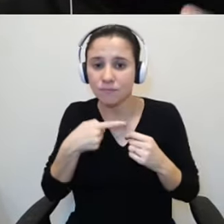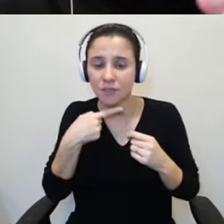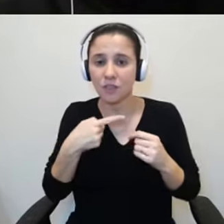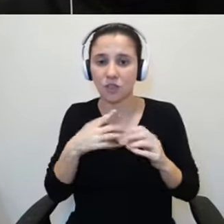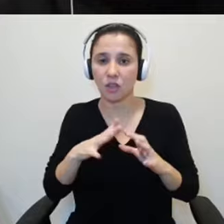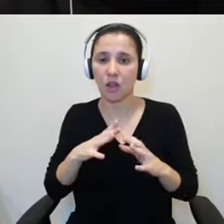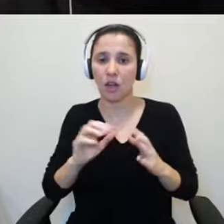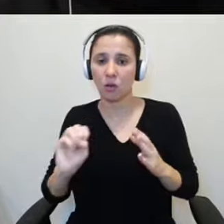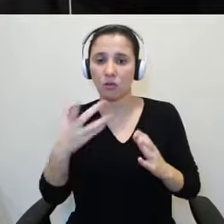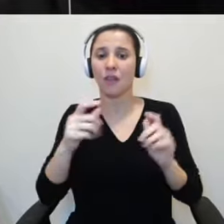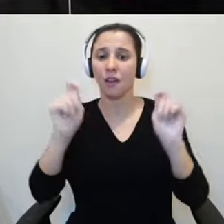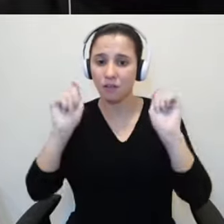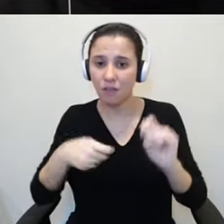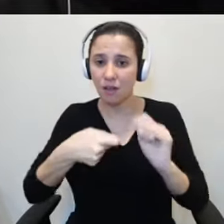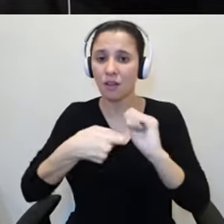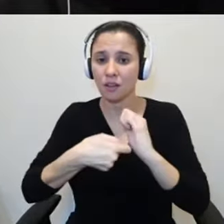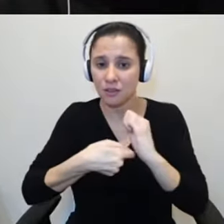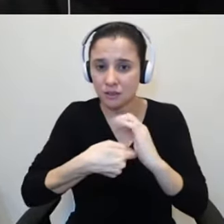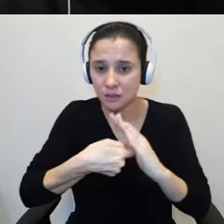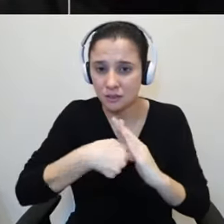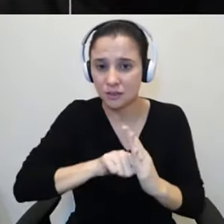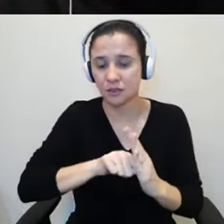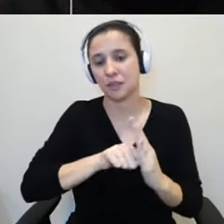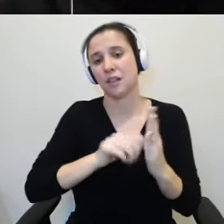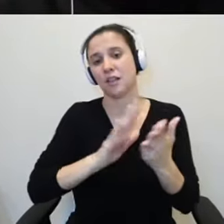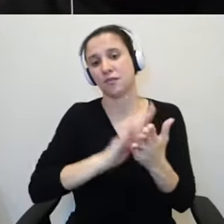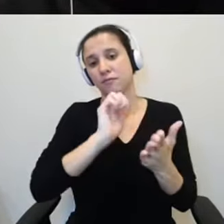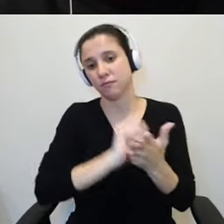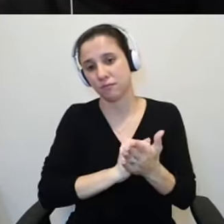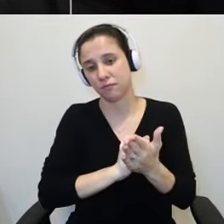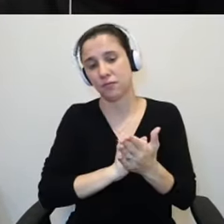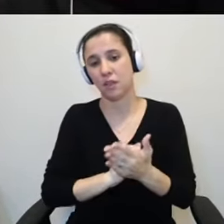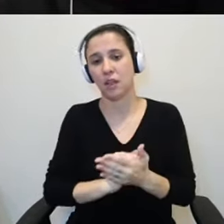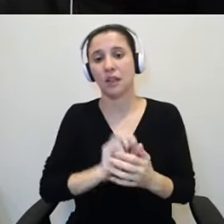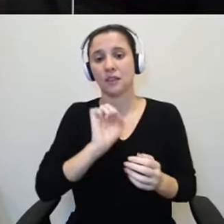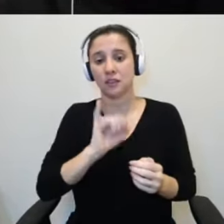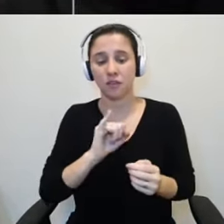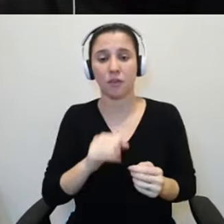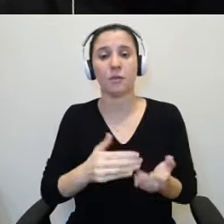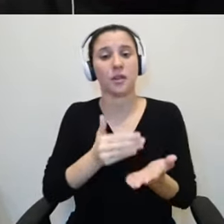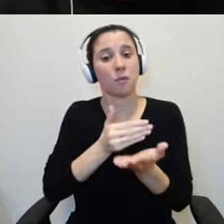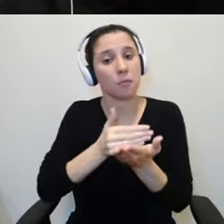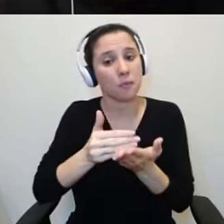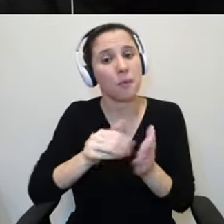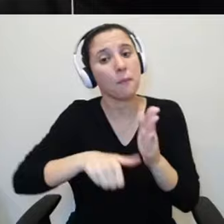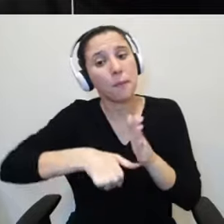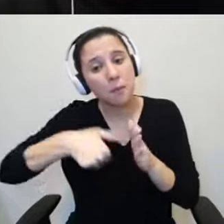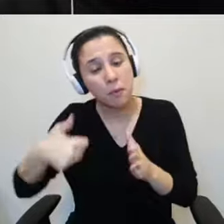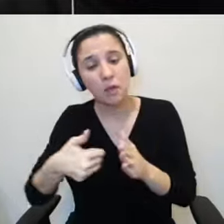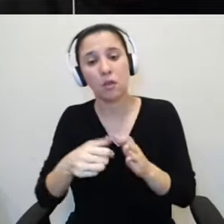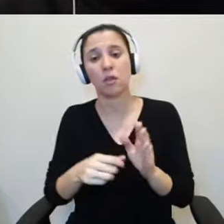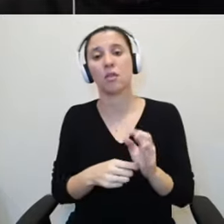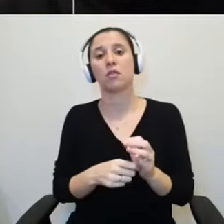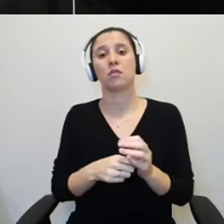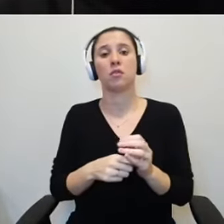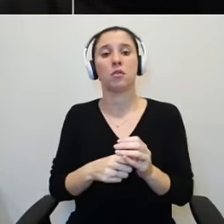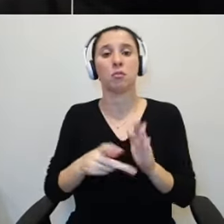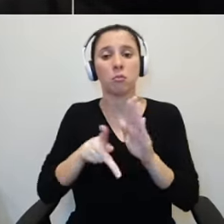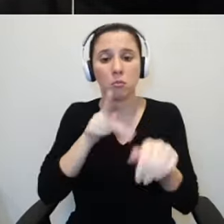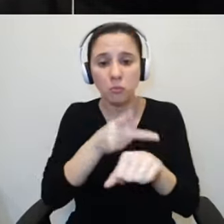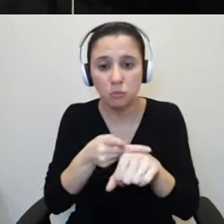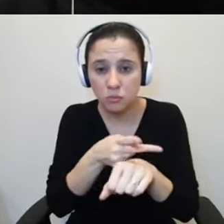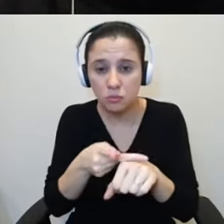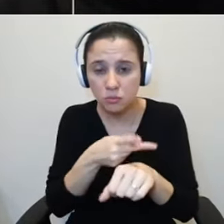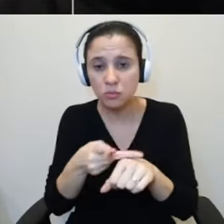de tomarem qualquer atitude, nos procurem, procurem o sócio-pedagógico, os coordenadores de curso, para informar